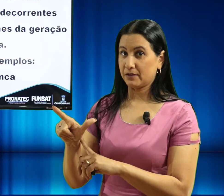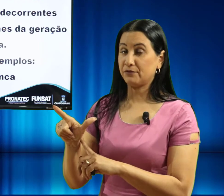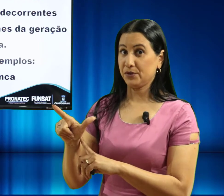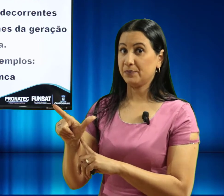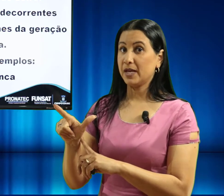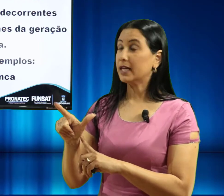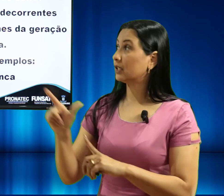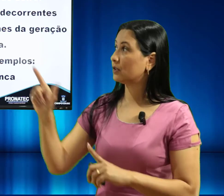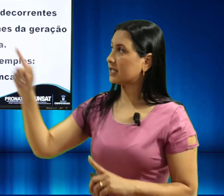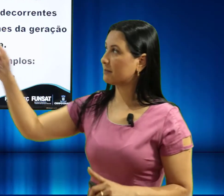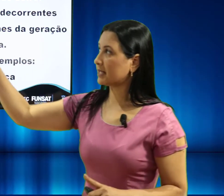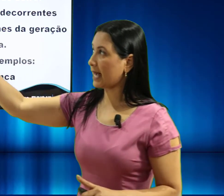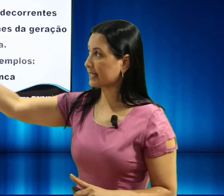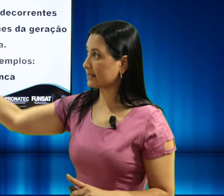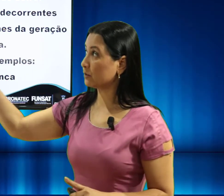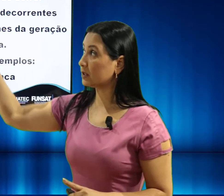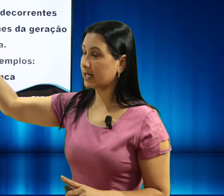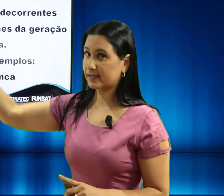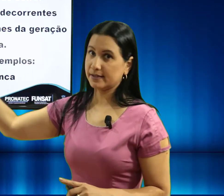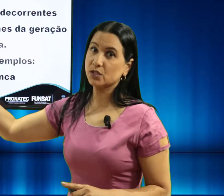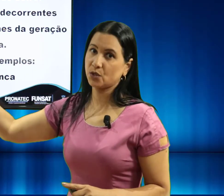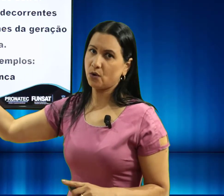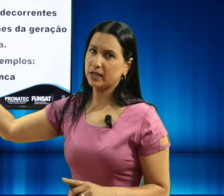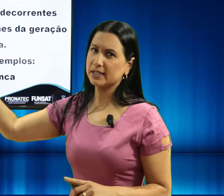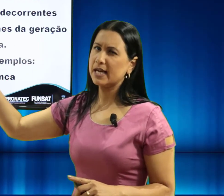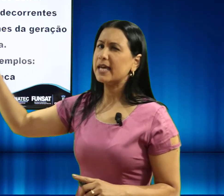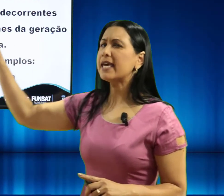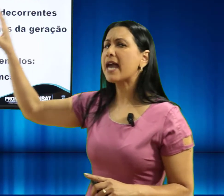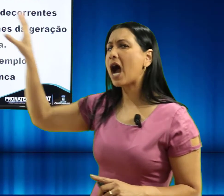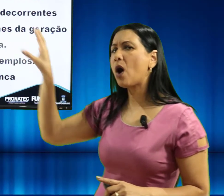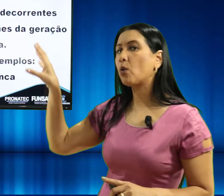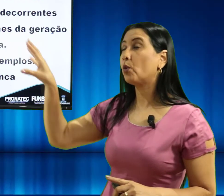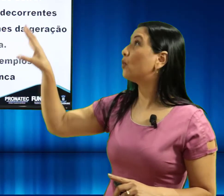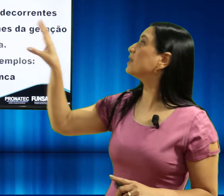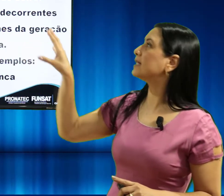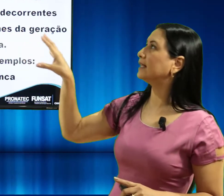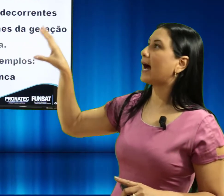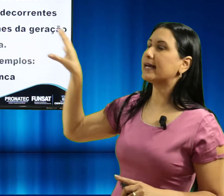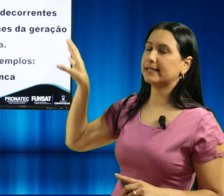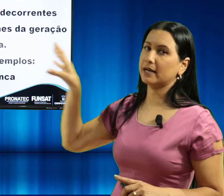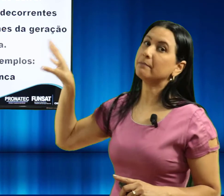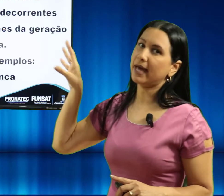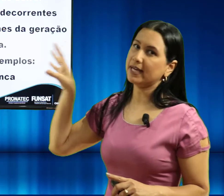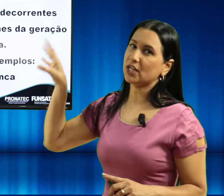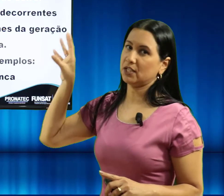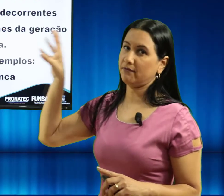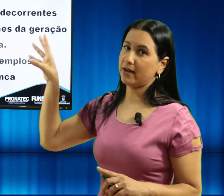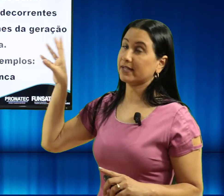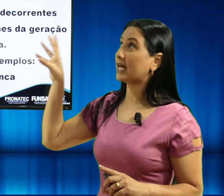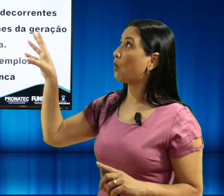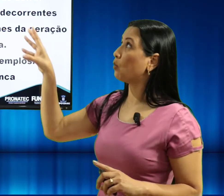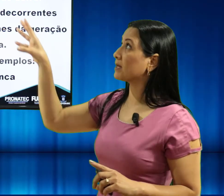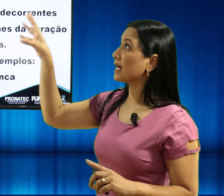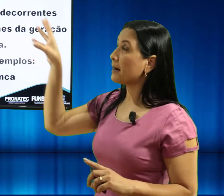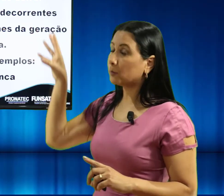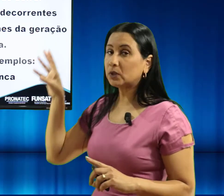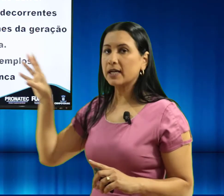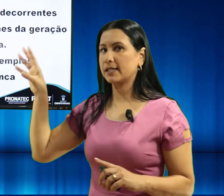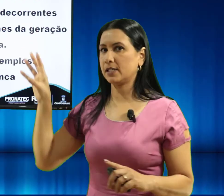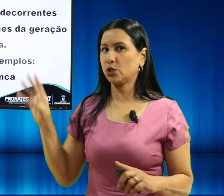Viu? Então, nós temos essas mudanças históricas e alguns sinais também já tiveram algumas mudanças